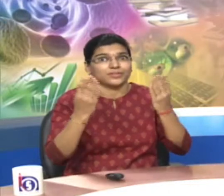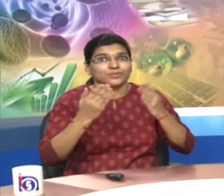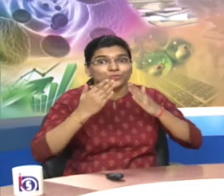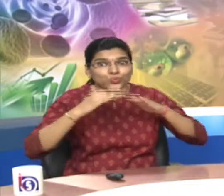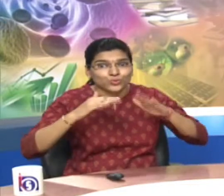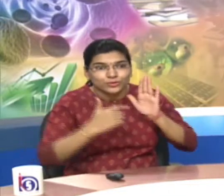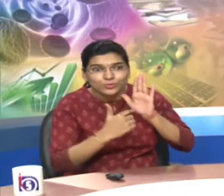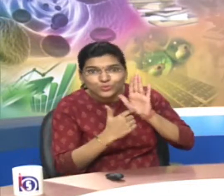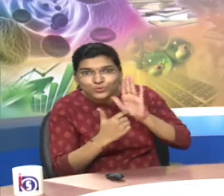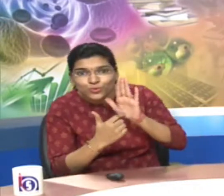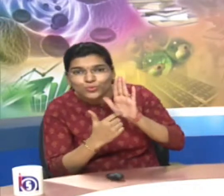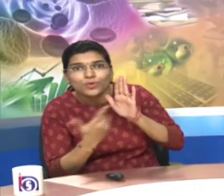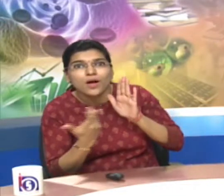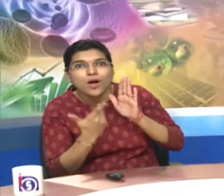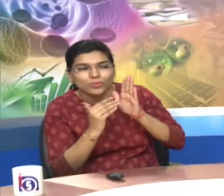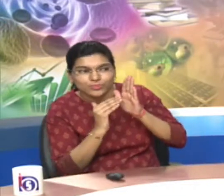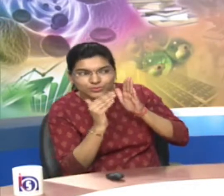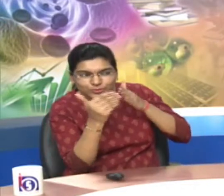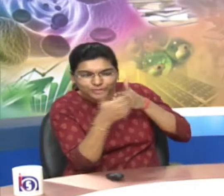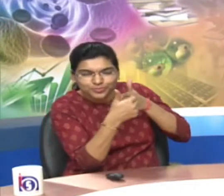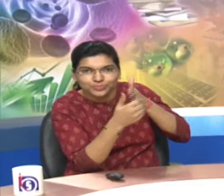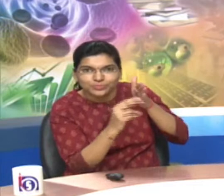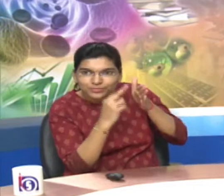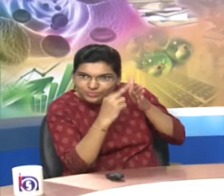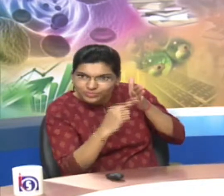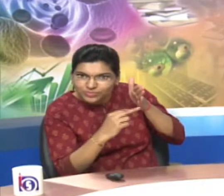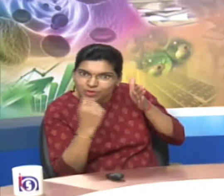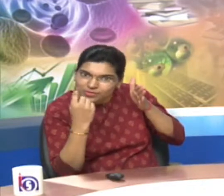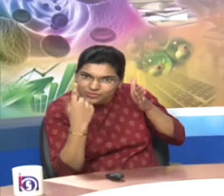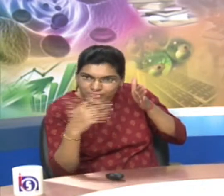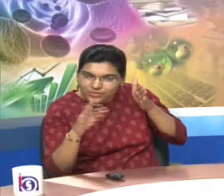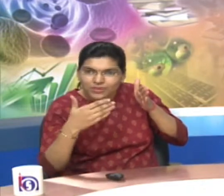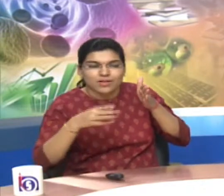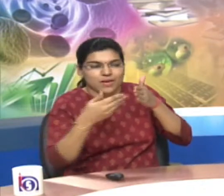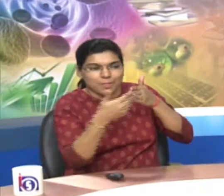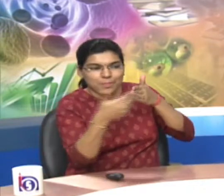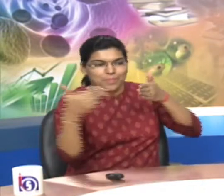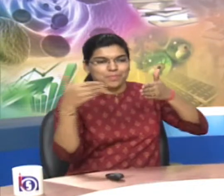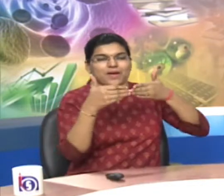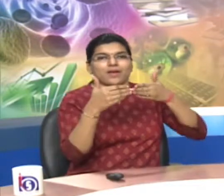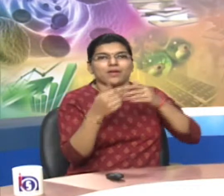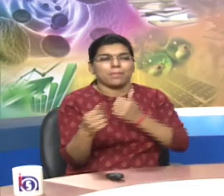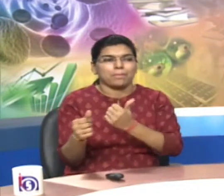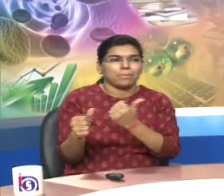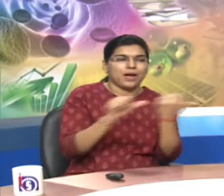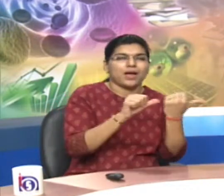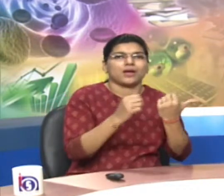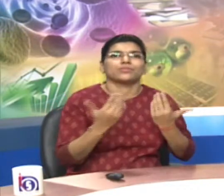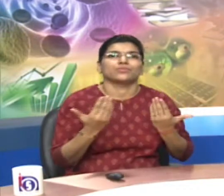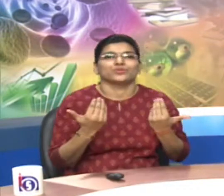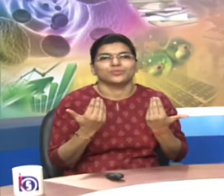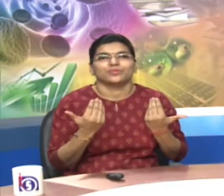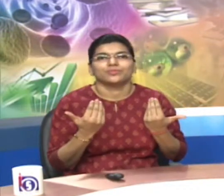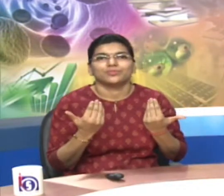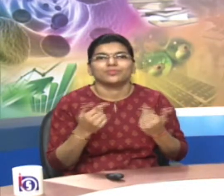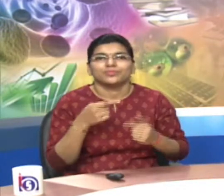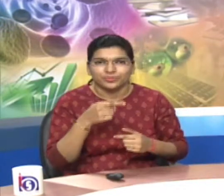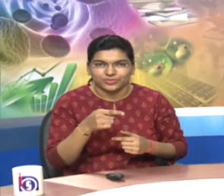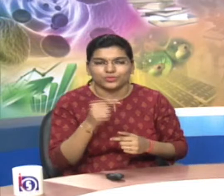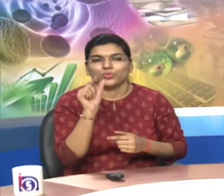So it is used at many places, hide and unhide. I hope you have understood this. We